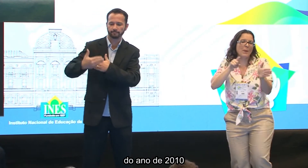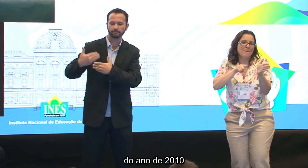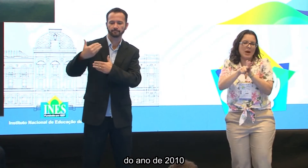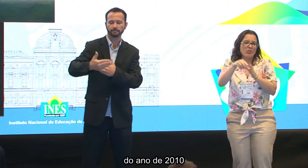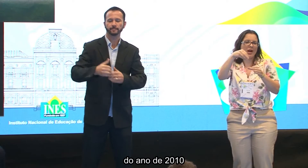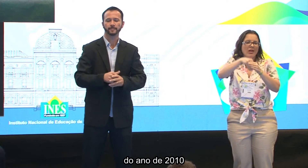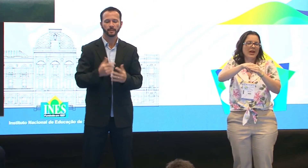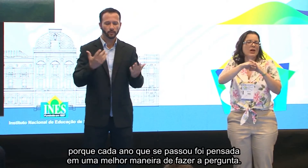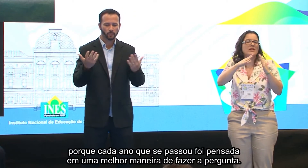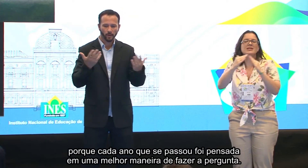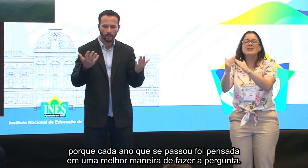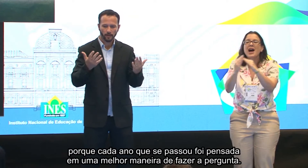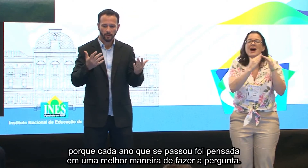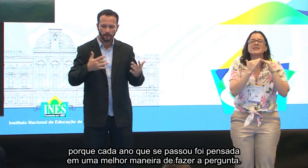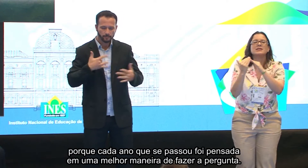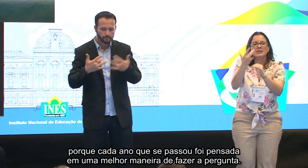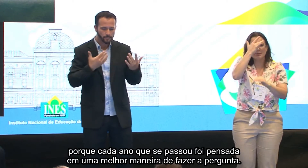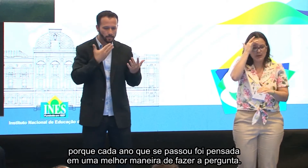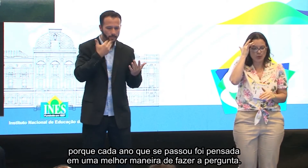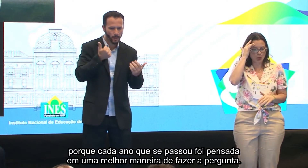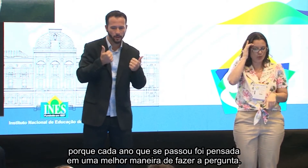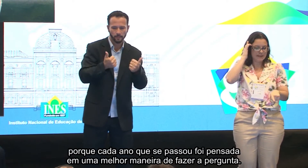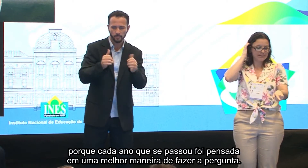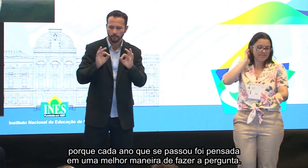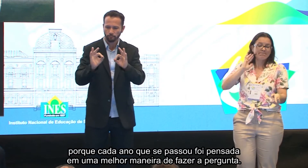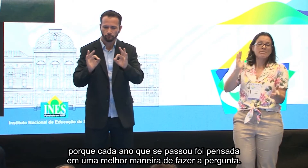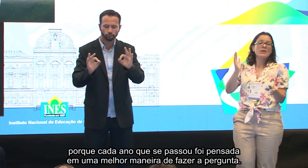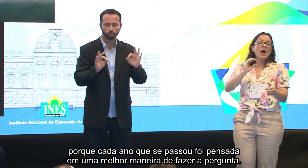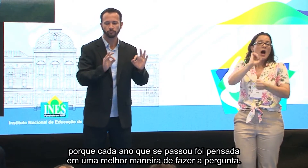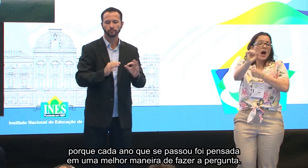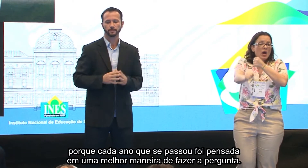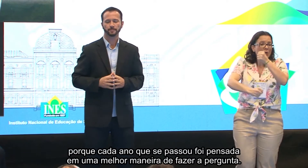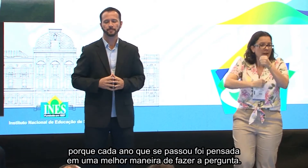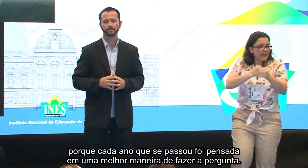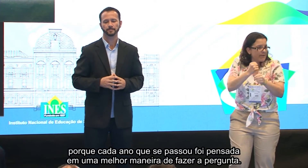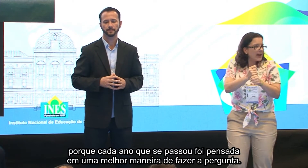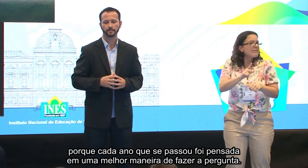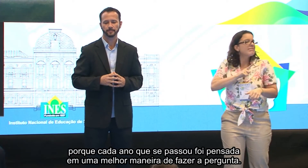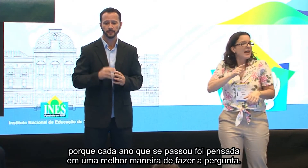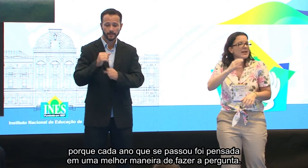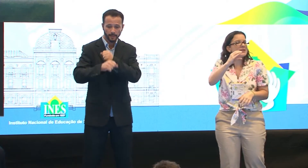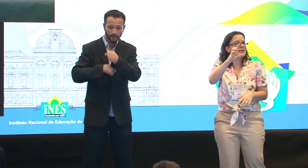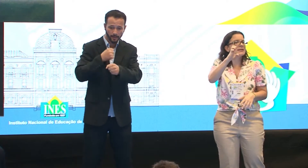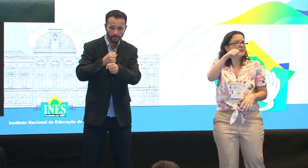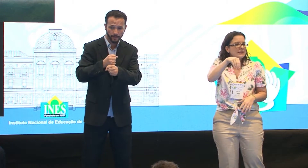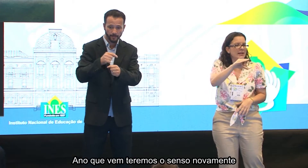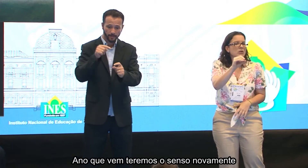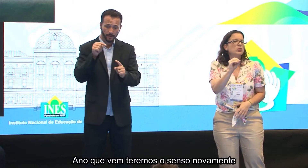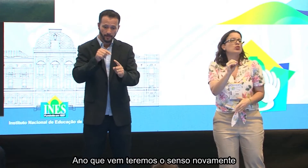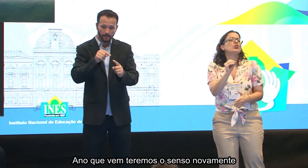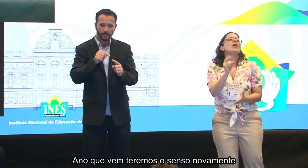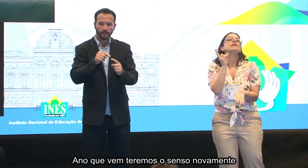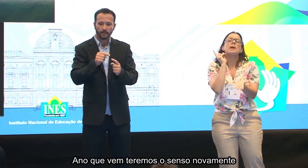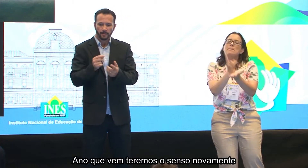2010. Porque cada ano que se passou foi pensado uma melhor maneira de fazer a pergunta. Ano que vem teremos o